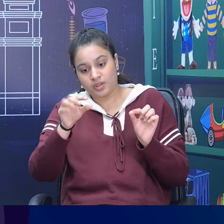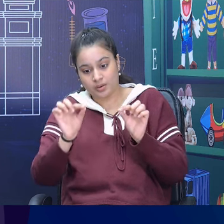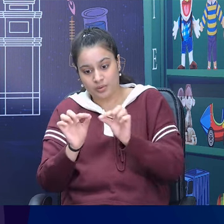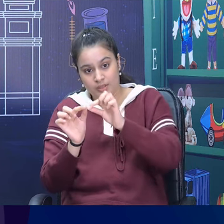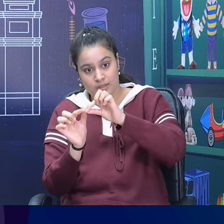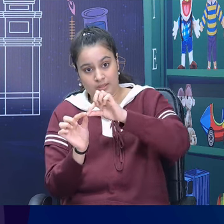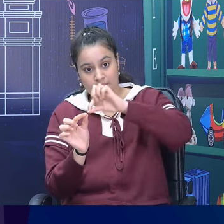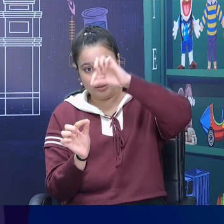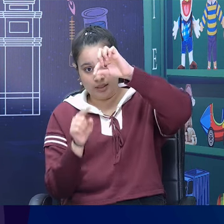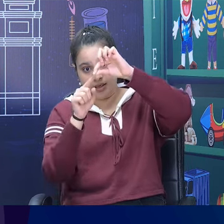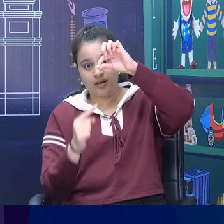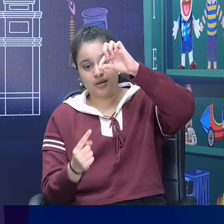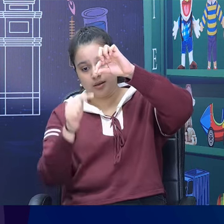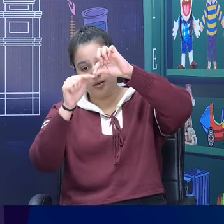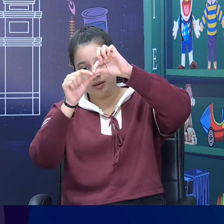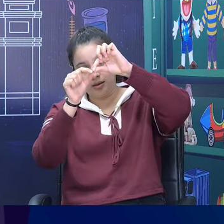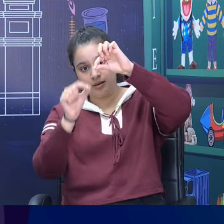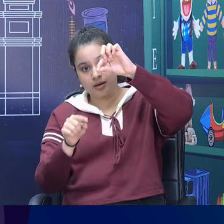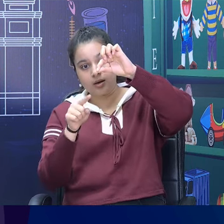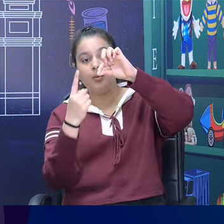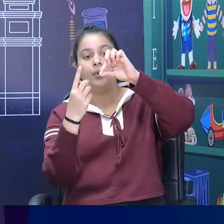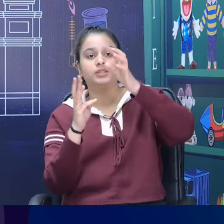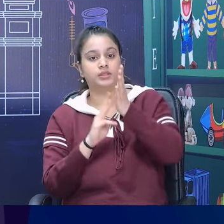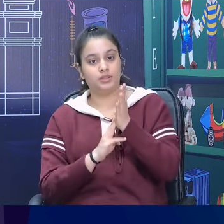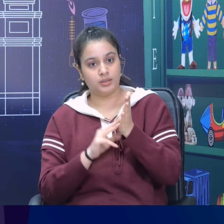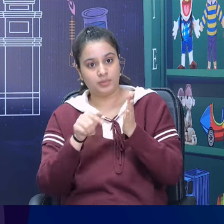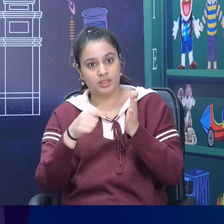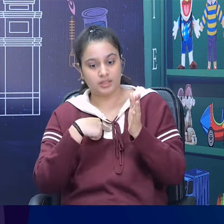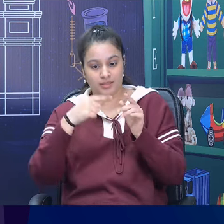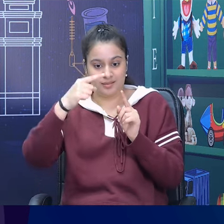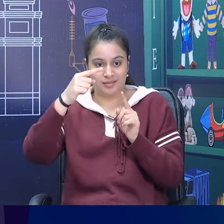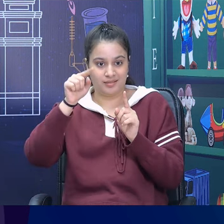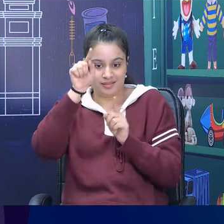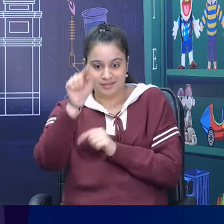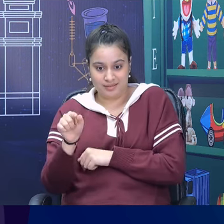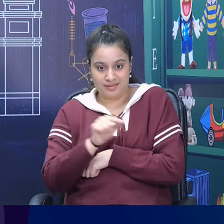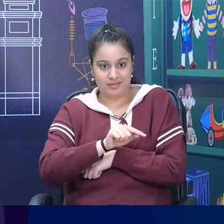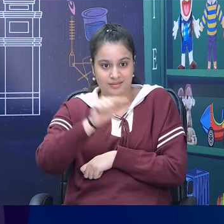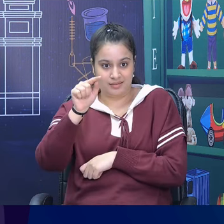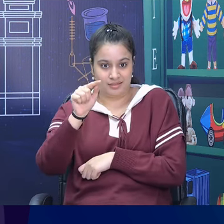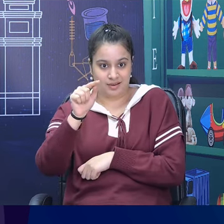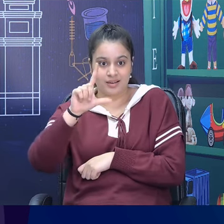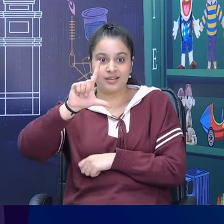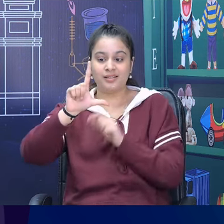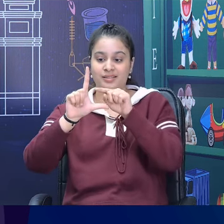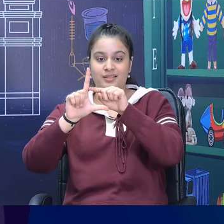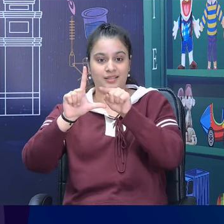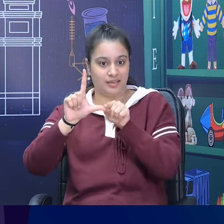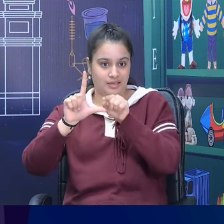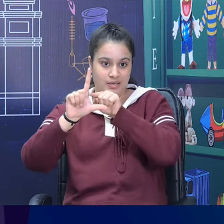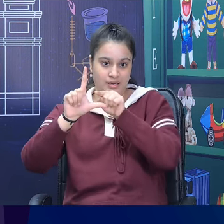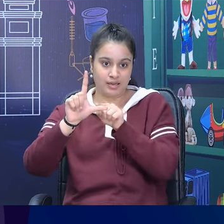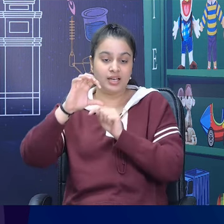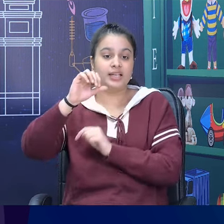जो ट्रायंगल फॉर्म होता है जो यह राइट एंगल ट्रायंगल है इसका हम जब साइड निकालेंगे वो आएगी √2 तो जो साइड